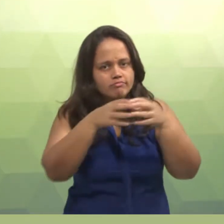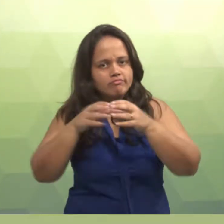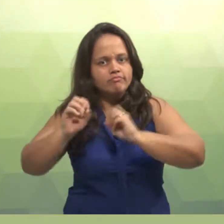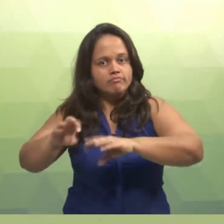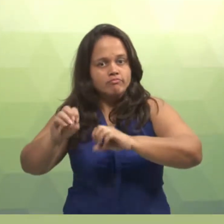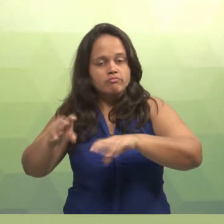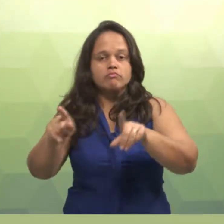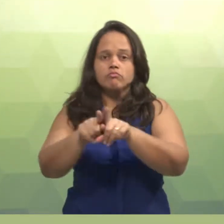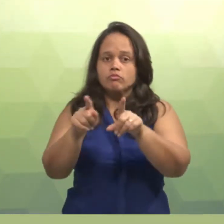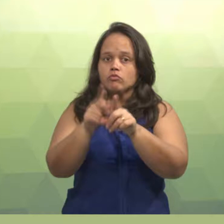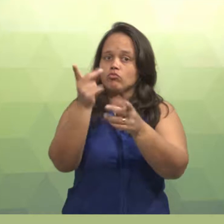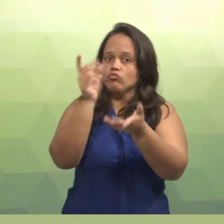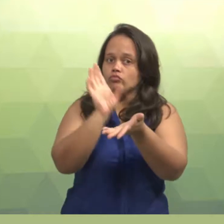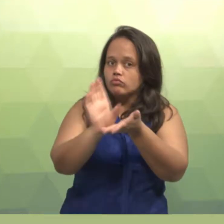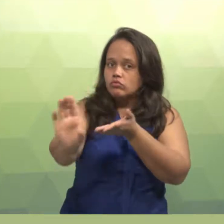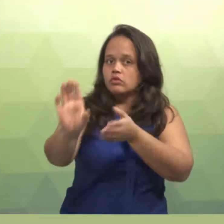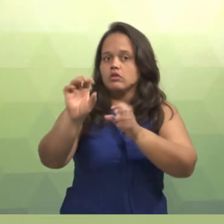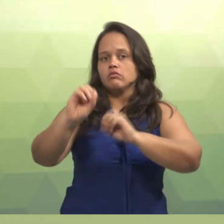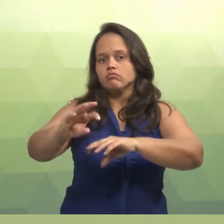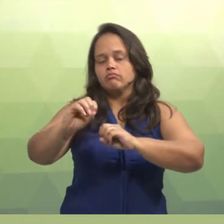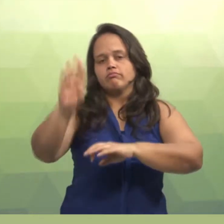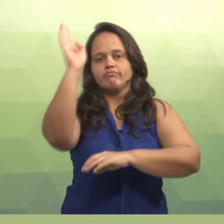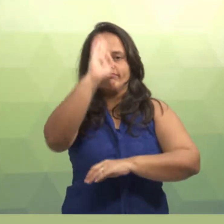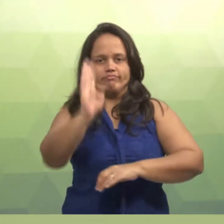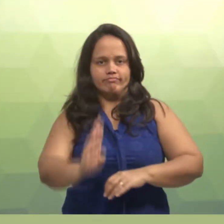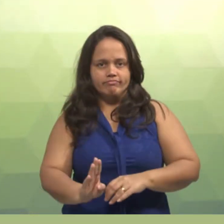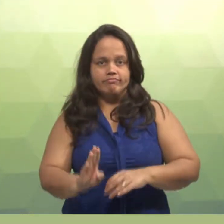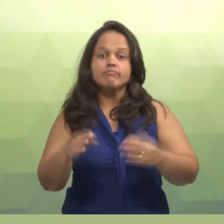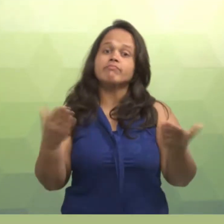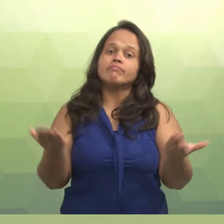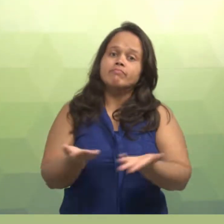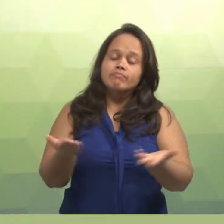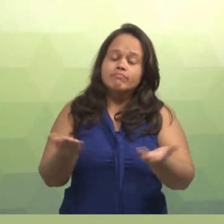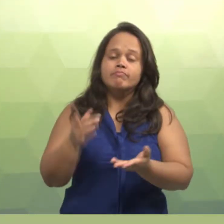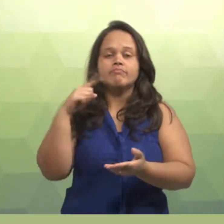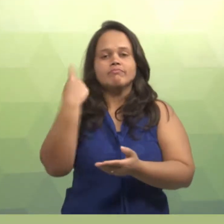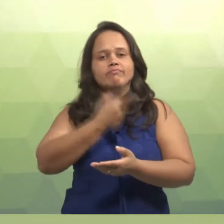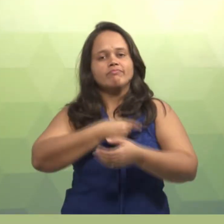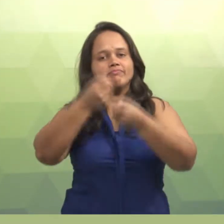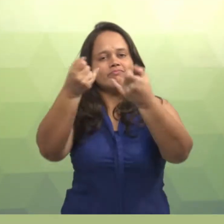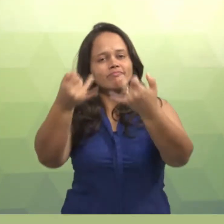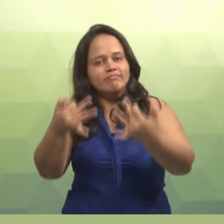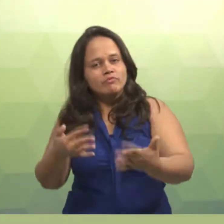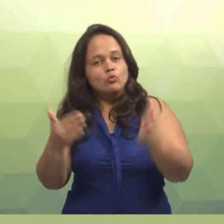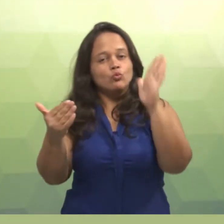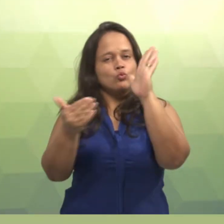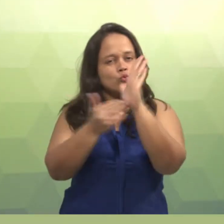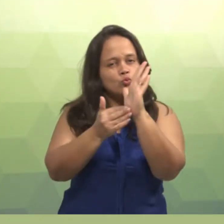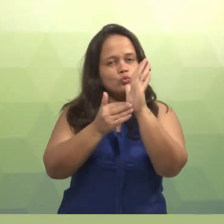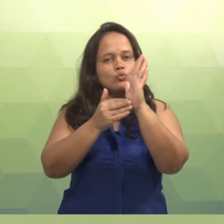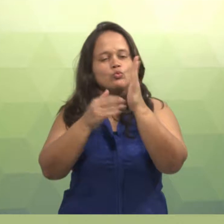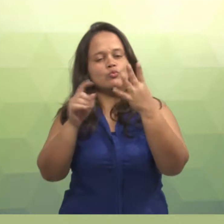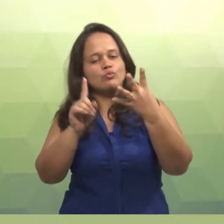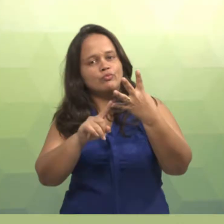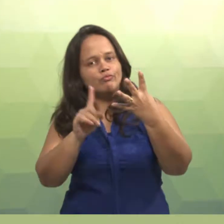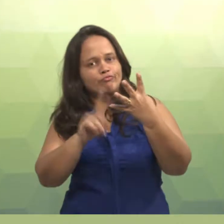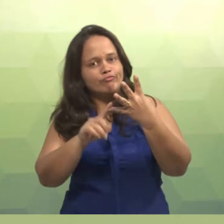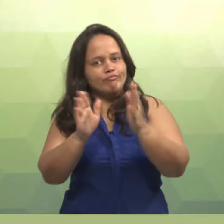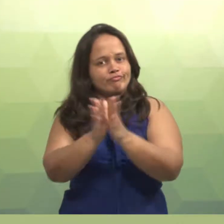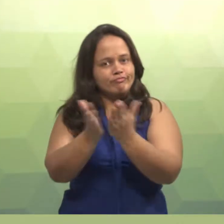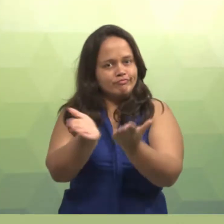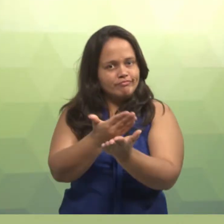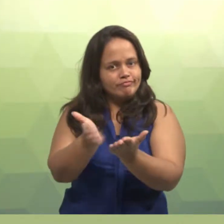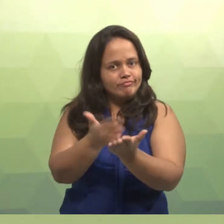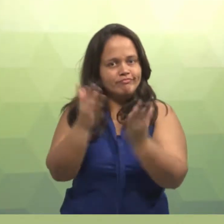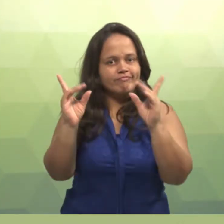a questão do financiamento da educação no Brasil. Hoje, nós vamos falar sobre a última unidade do nosso caderno didático.